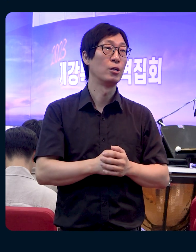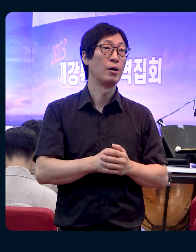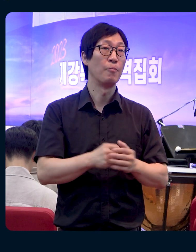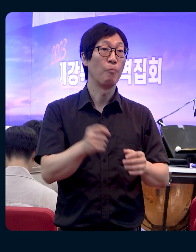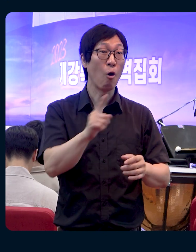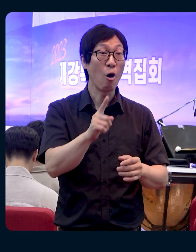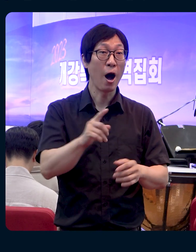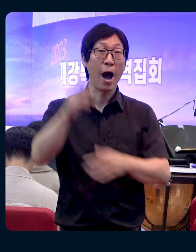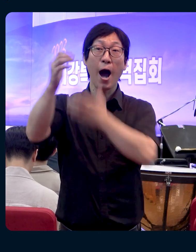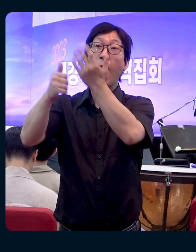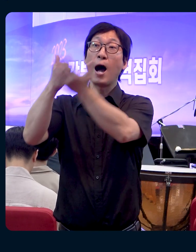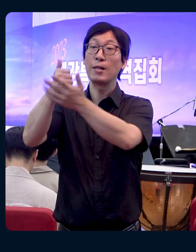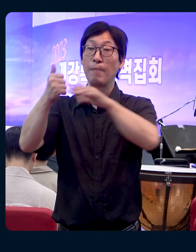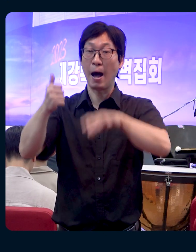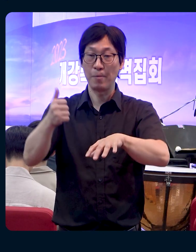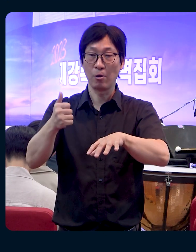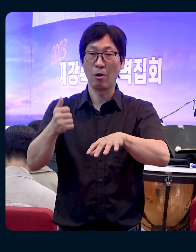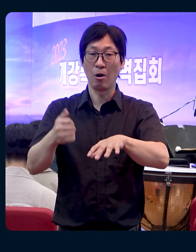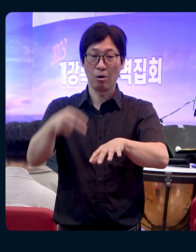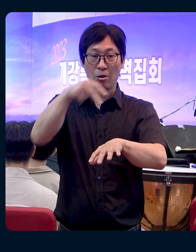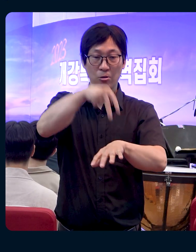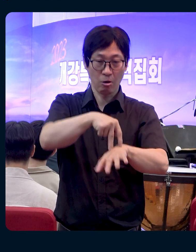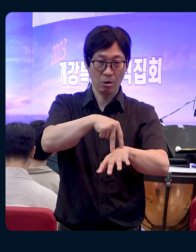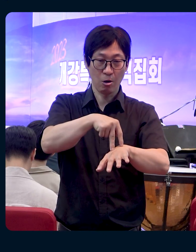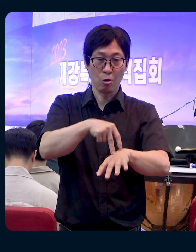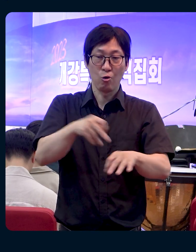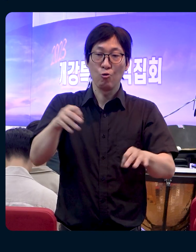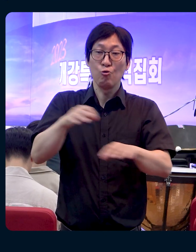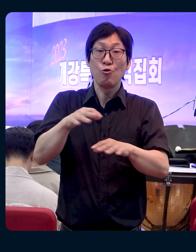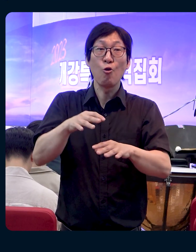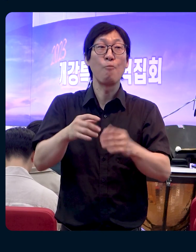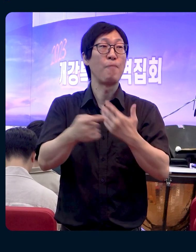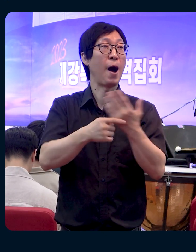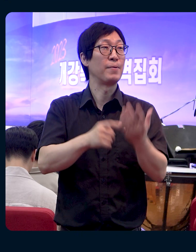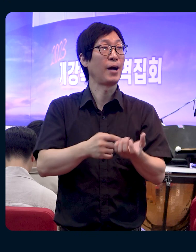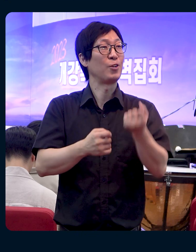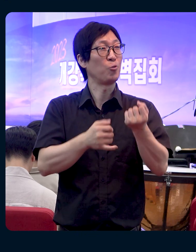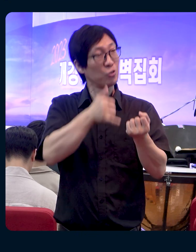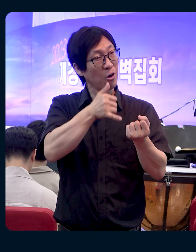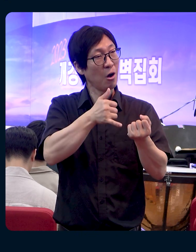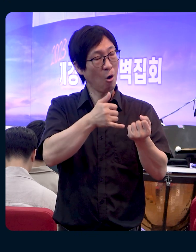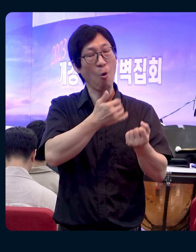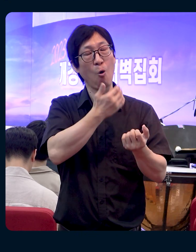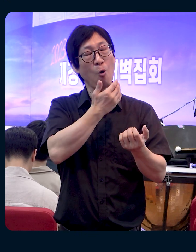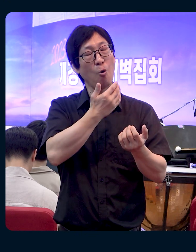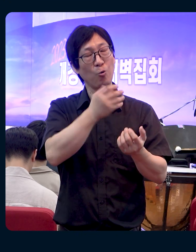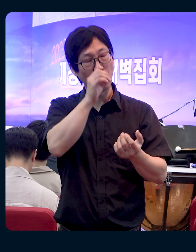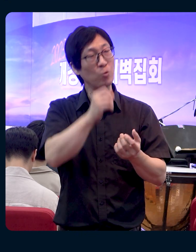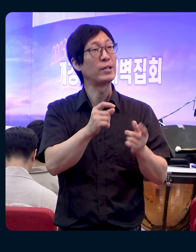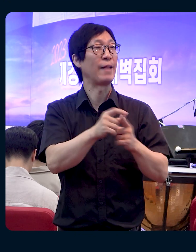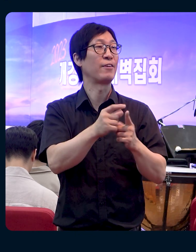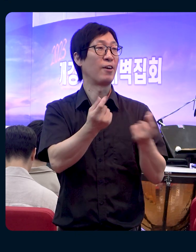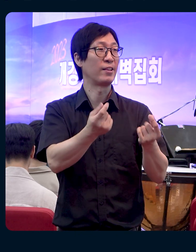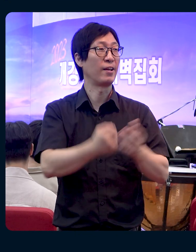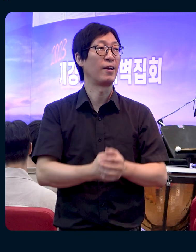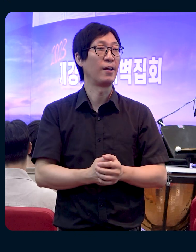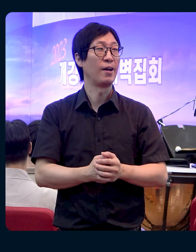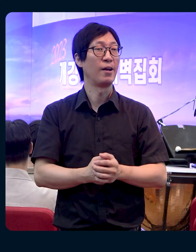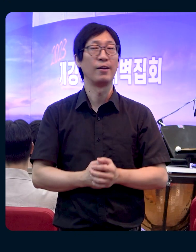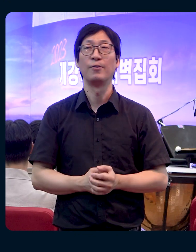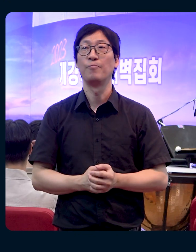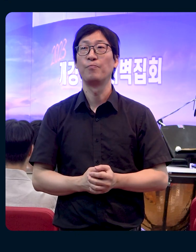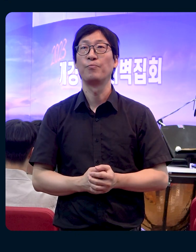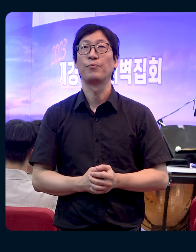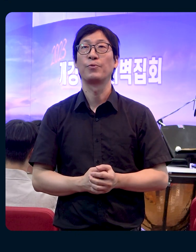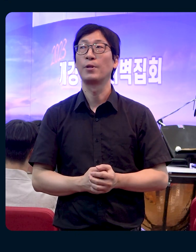앞에 서서 하나님 향해 갖는 그 마음을, 가장 귀한 마음을 말할 때 이 두려움도 말해요.